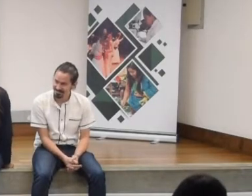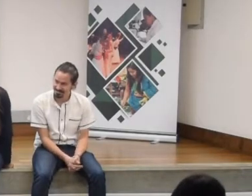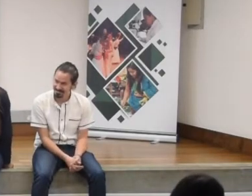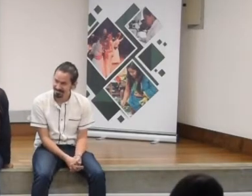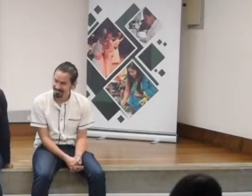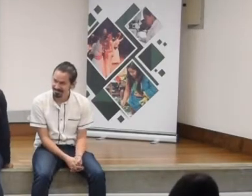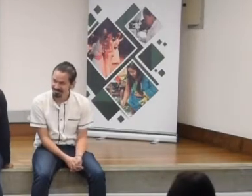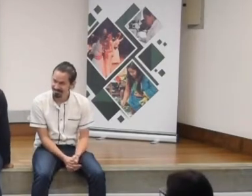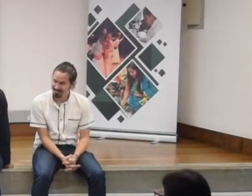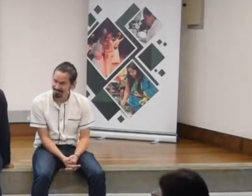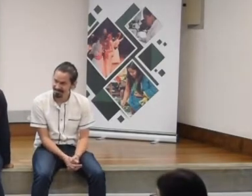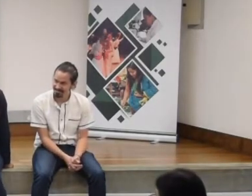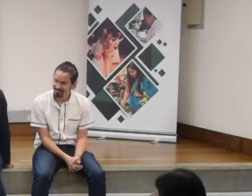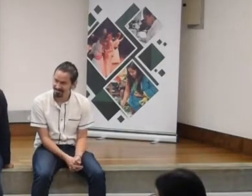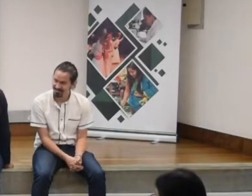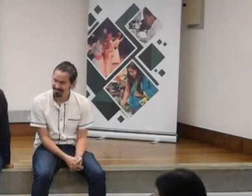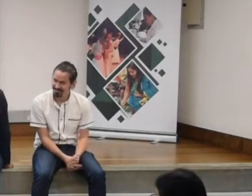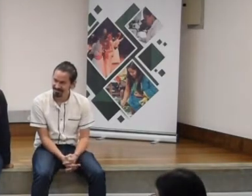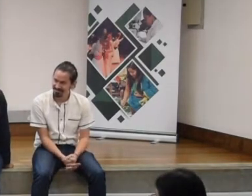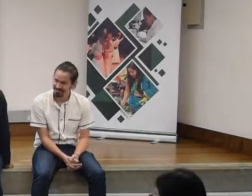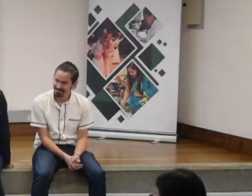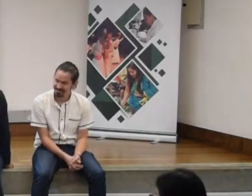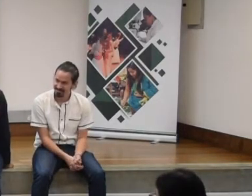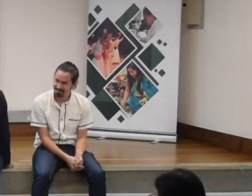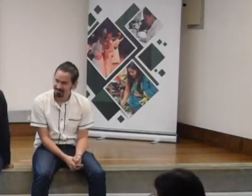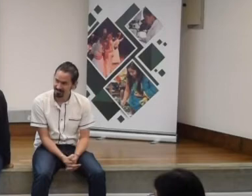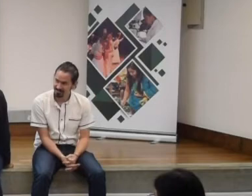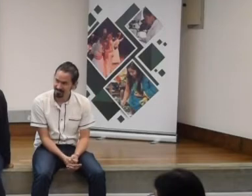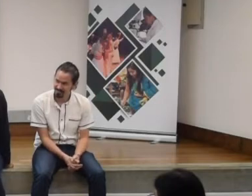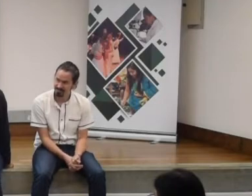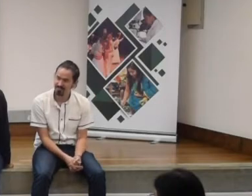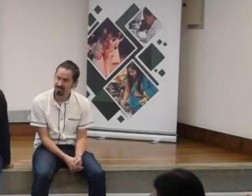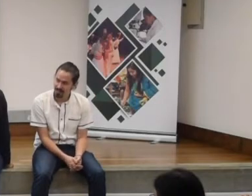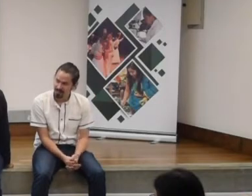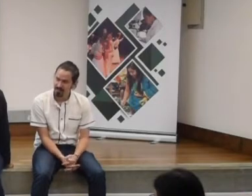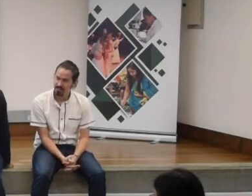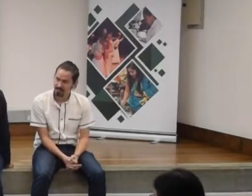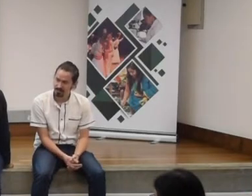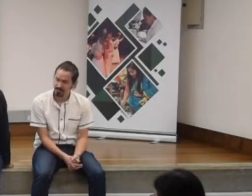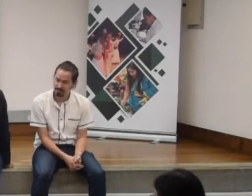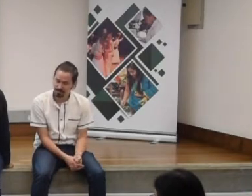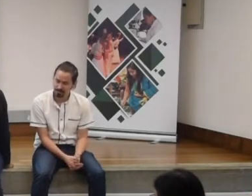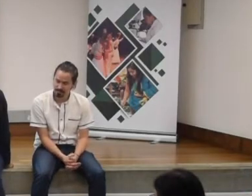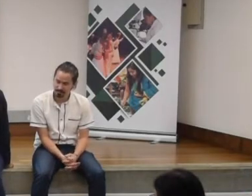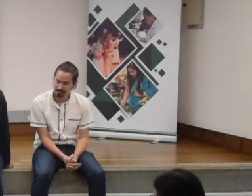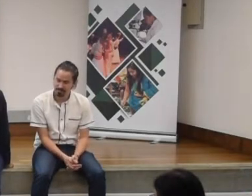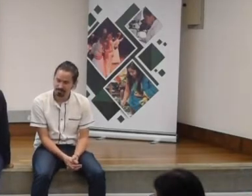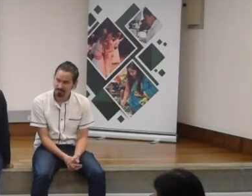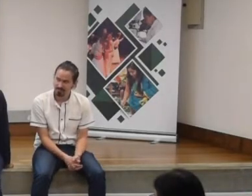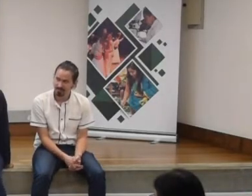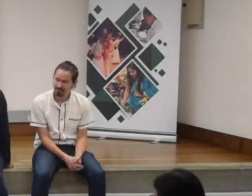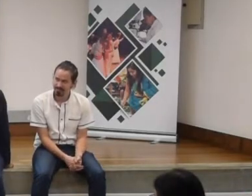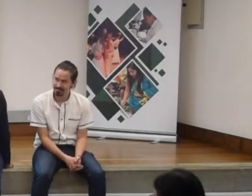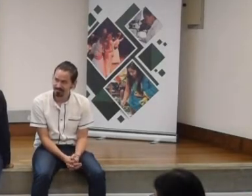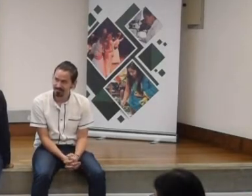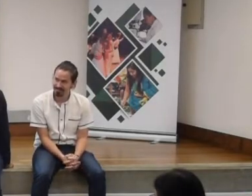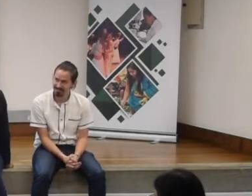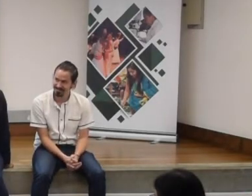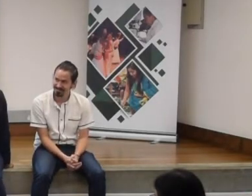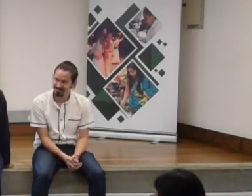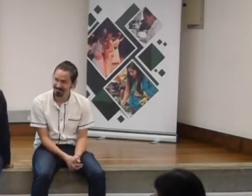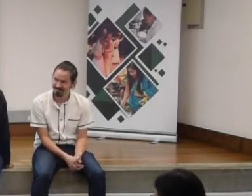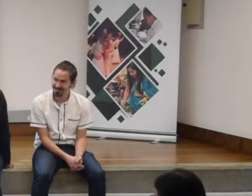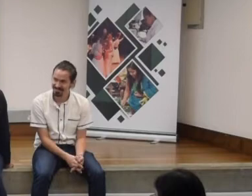nos arriesgamos, ¿no es cierto? Pero de alguna manera también sería una figura allí. Vamos a empezar,